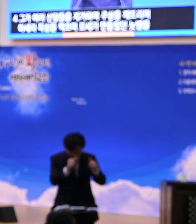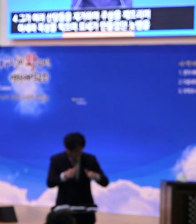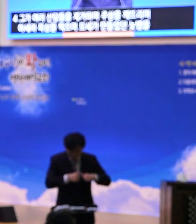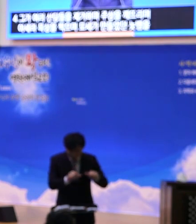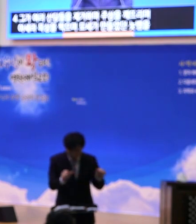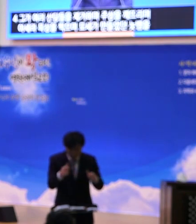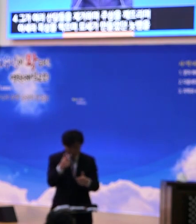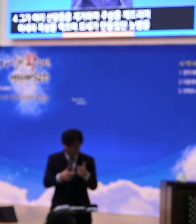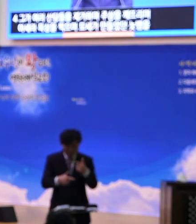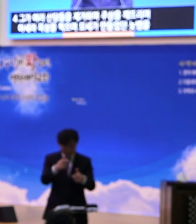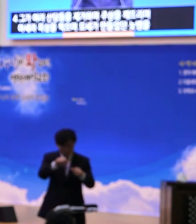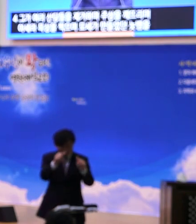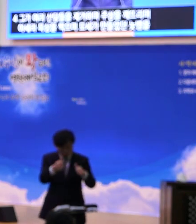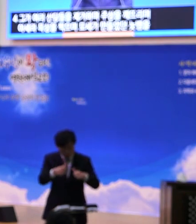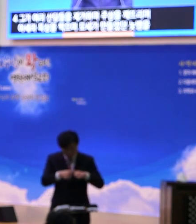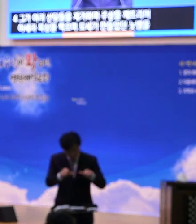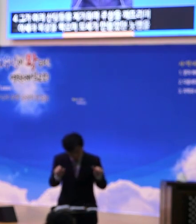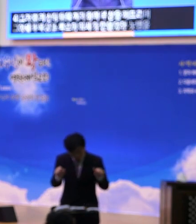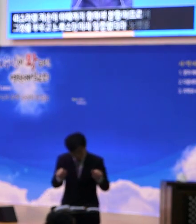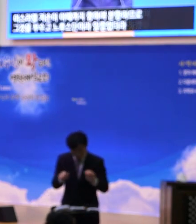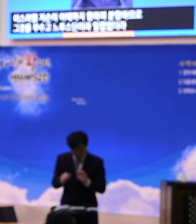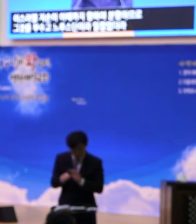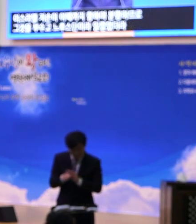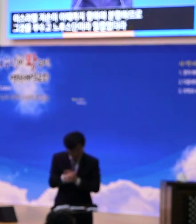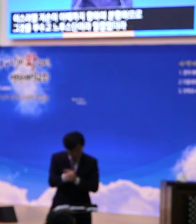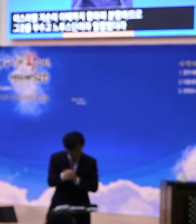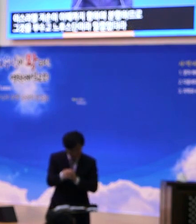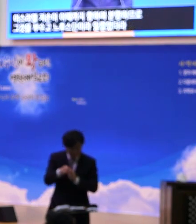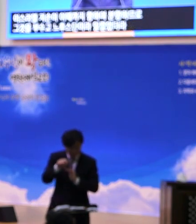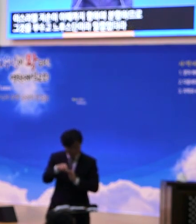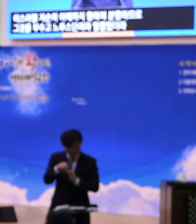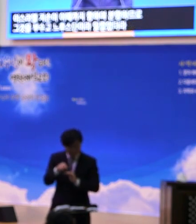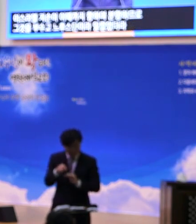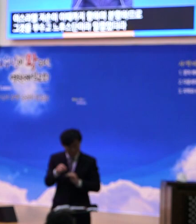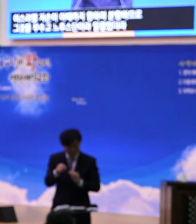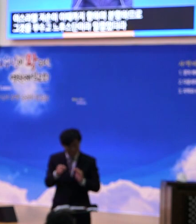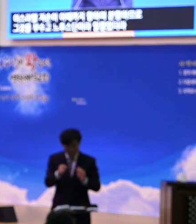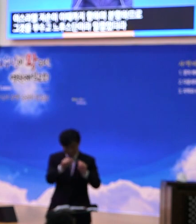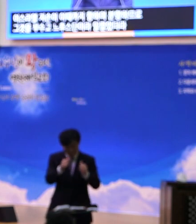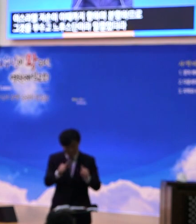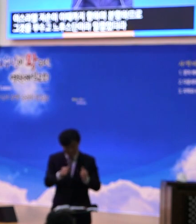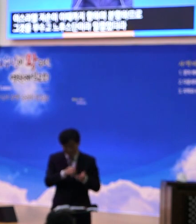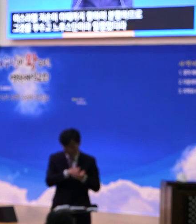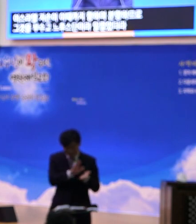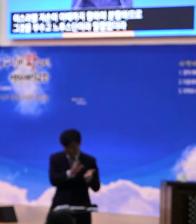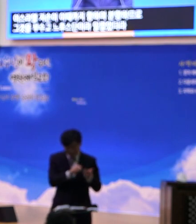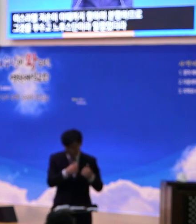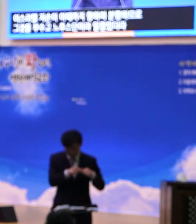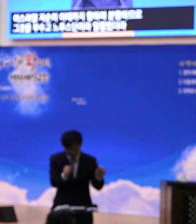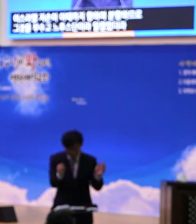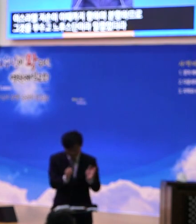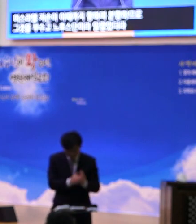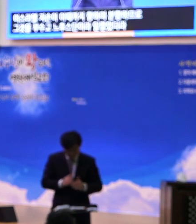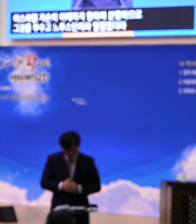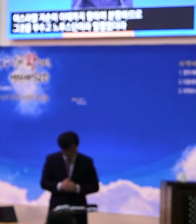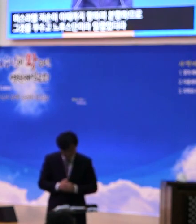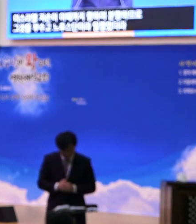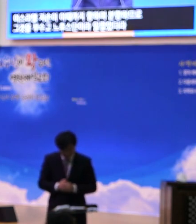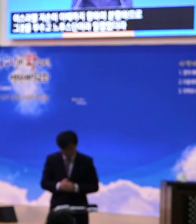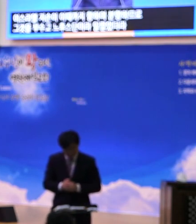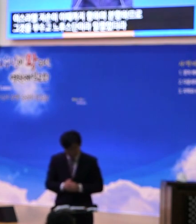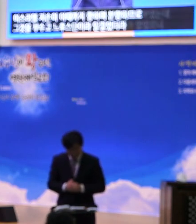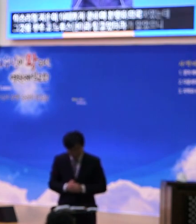찍으며 모세가 만들었던 노뱀을 이스라엘 자손이 이때까지 향하여 분향함으로 그것을 부수고